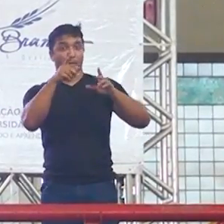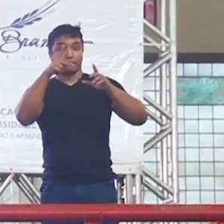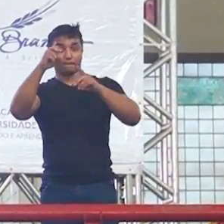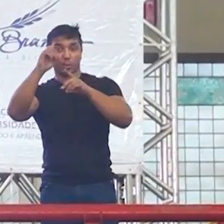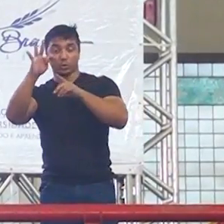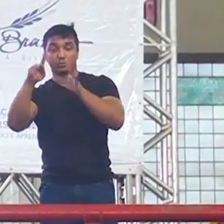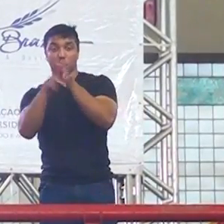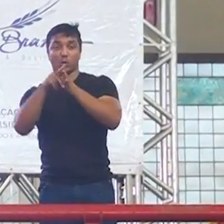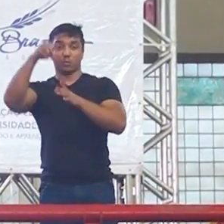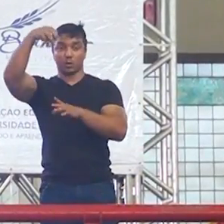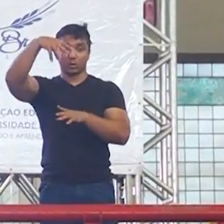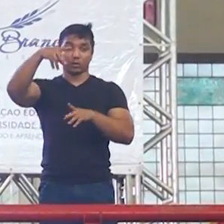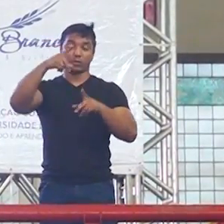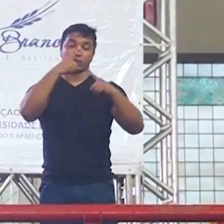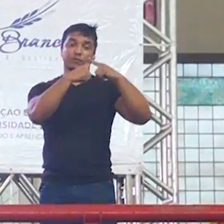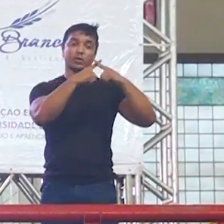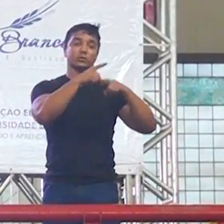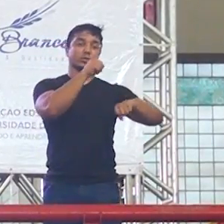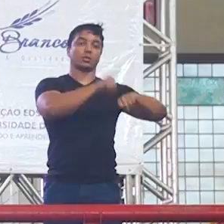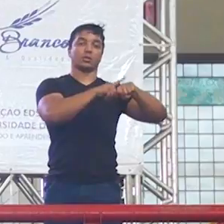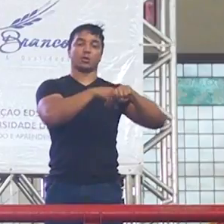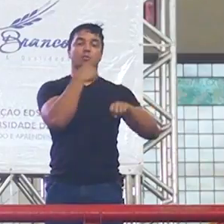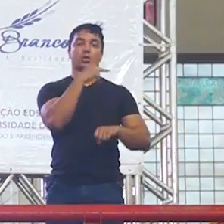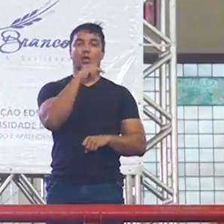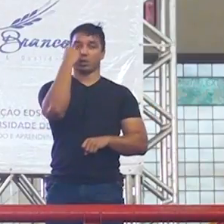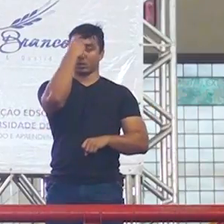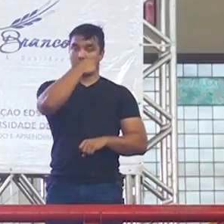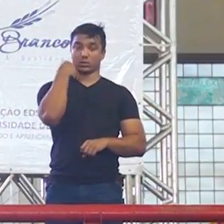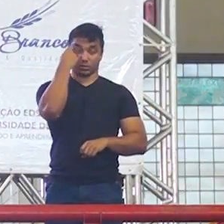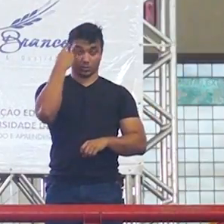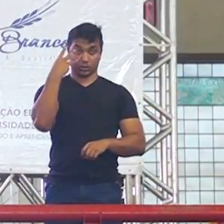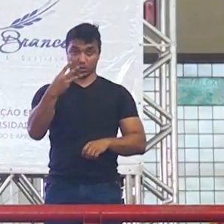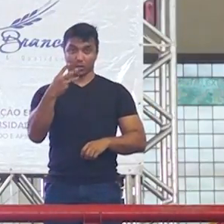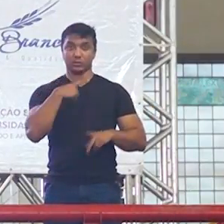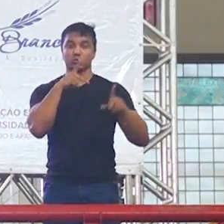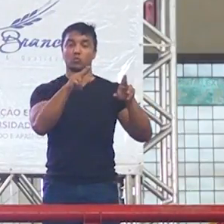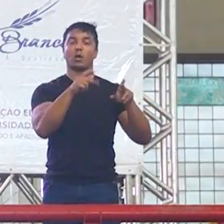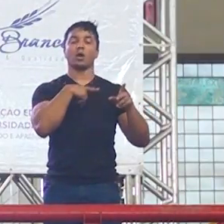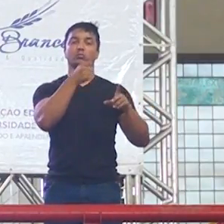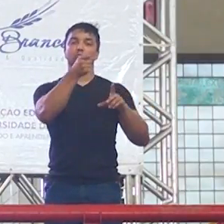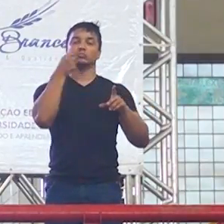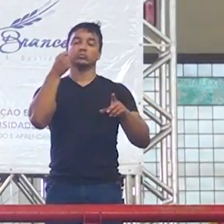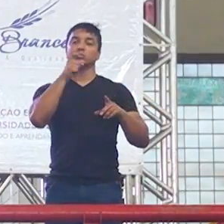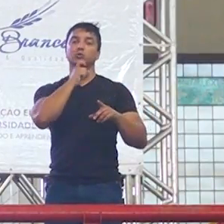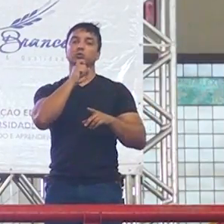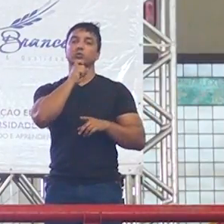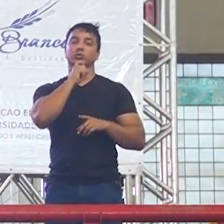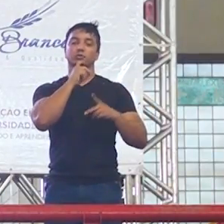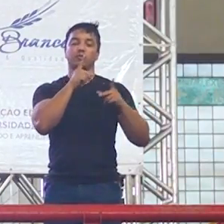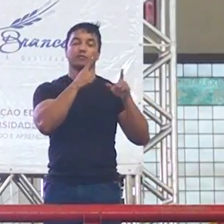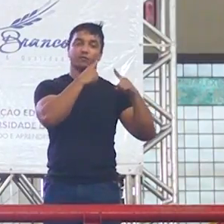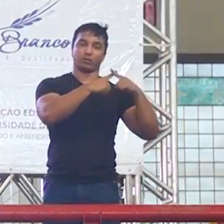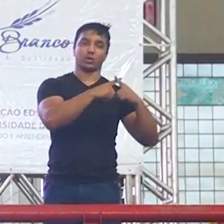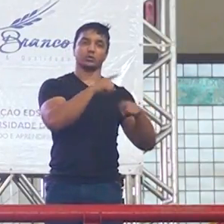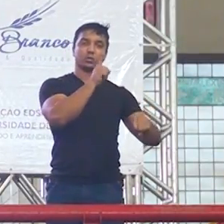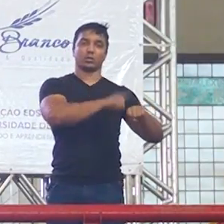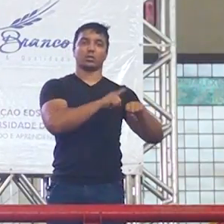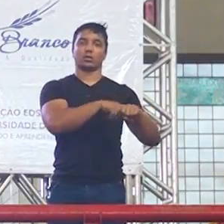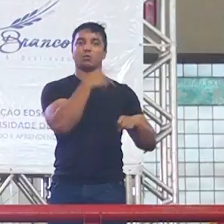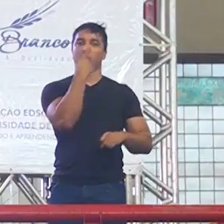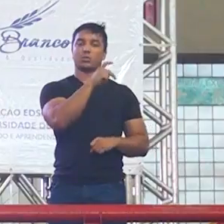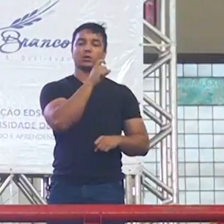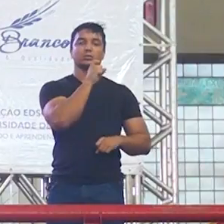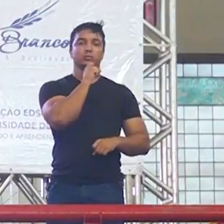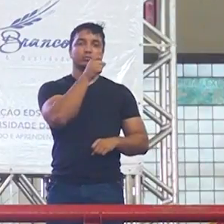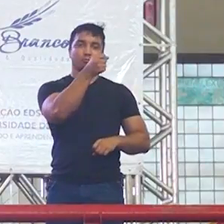lâmpada vezes o tempo da lâmpada é igual a potência do refrigerador vezes o tempo do refrigerador. Só que